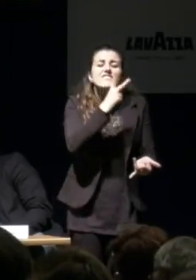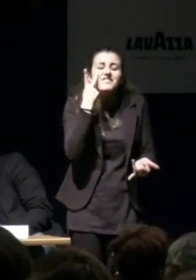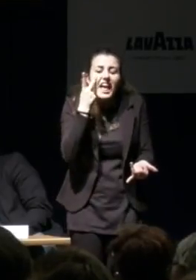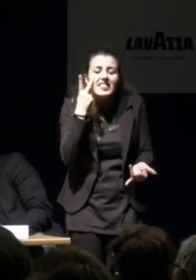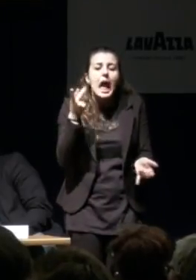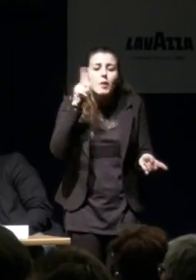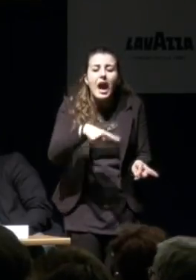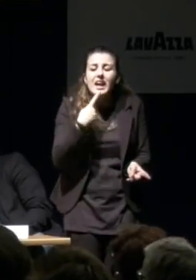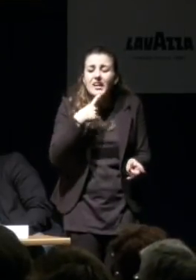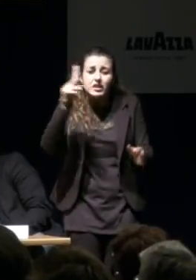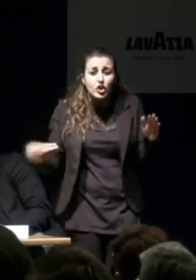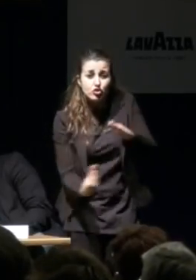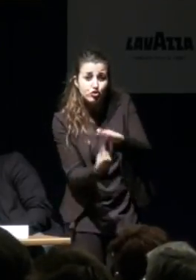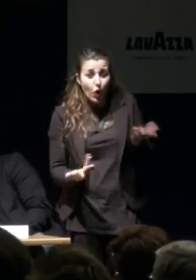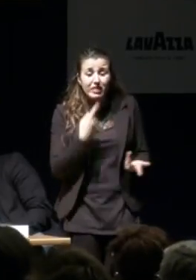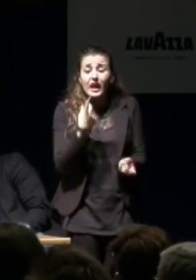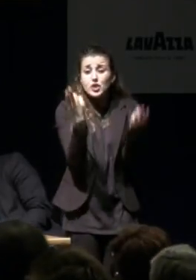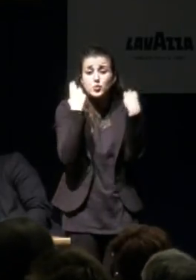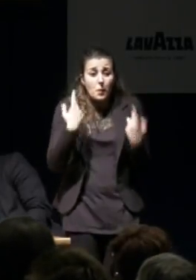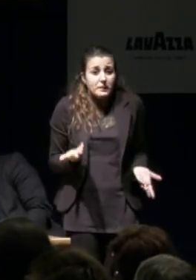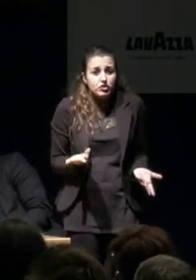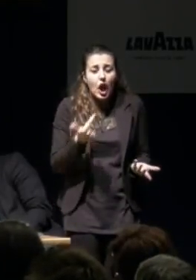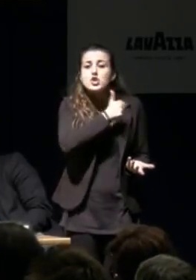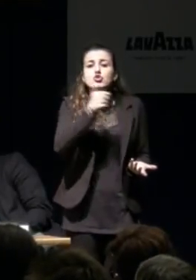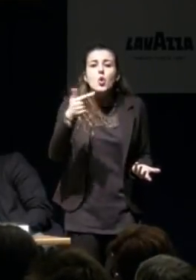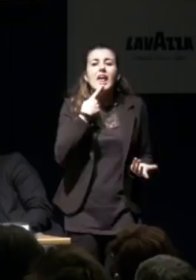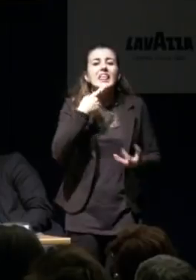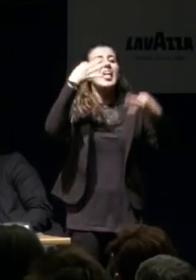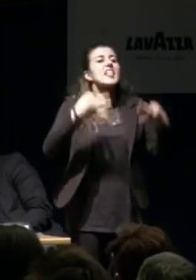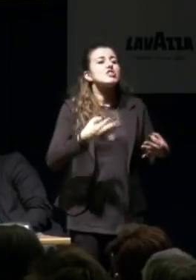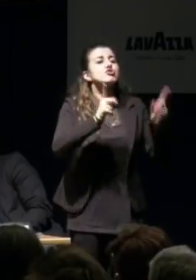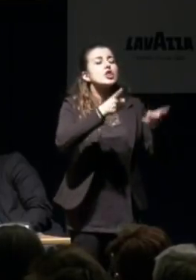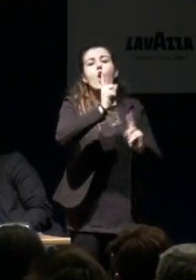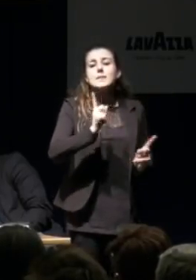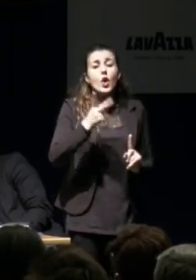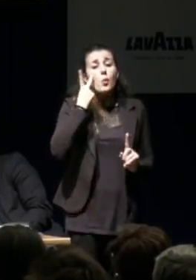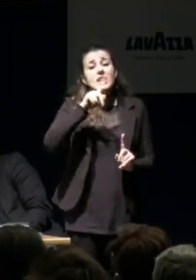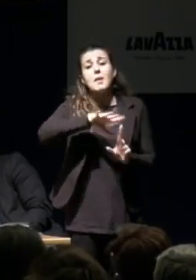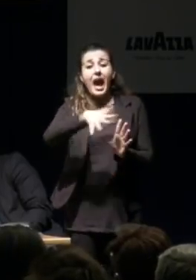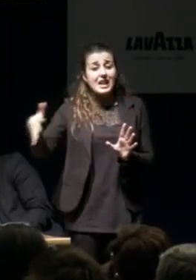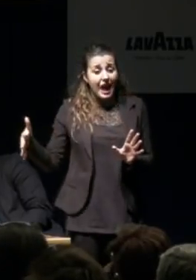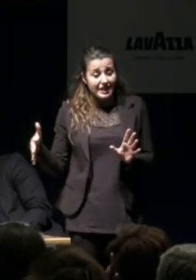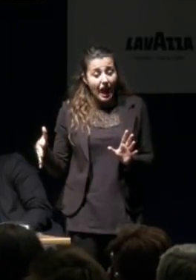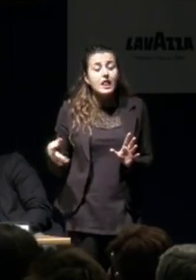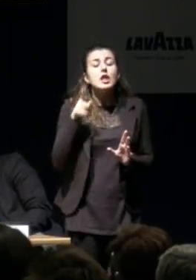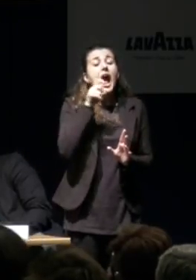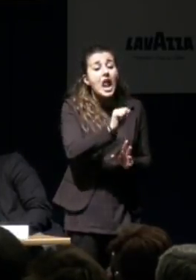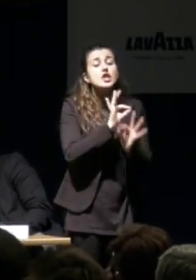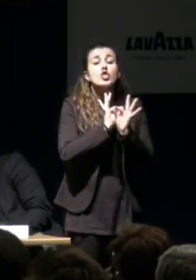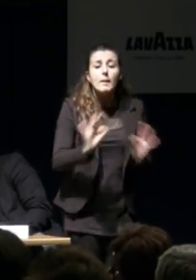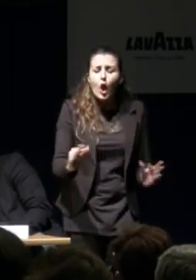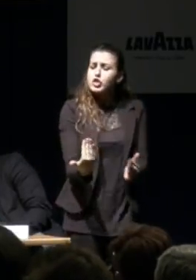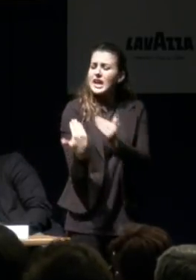di vista di chi sta sotto di chi subisce non di chi decide è pronto naturalmente ad assumersi delle